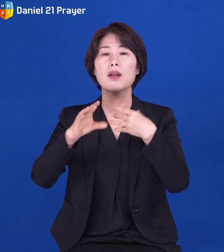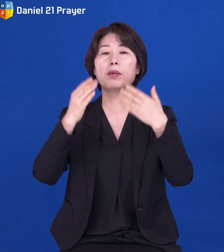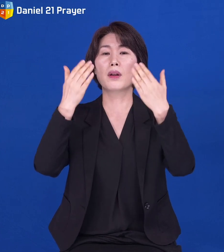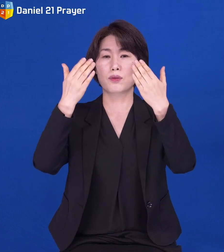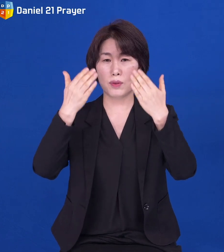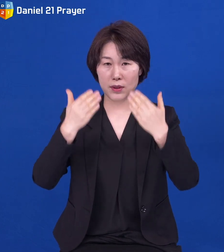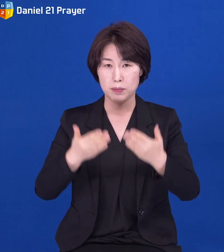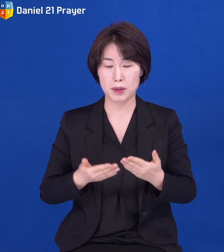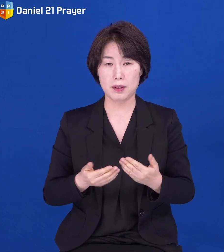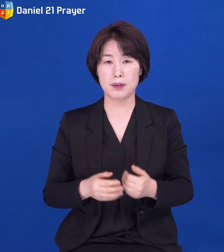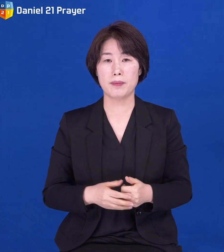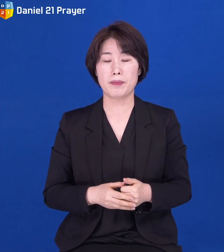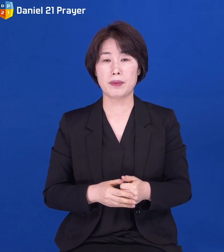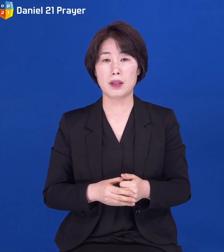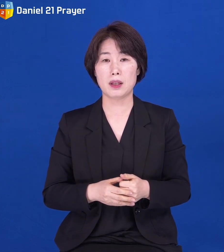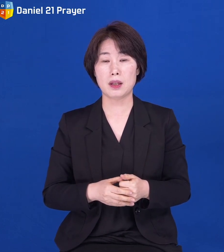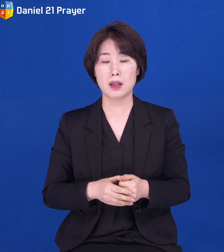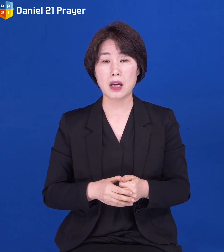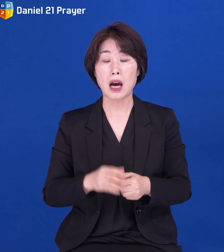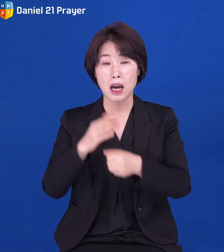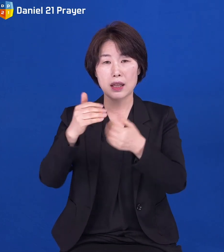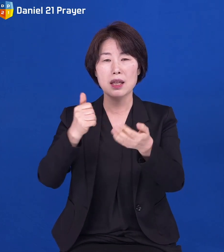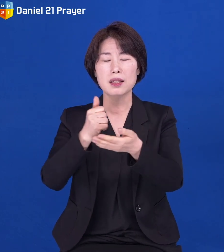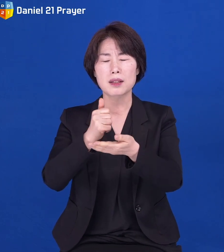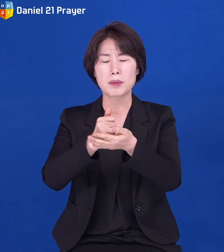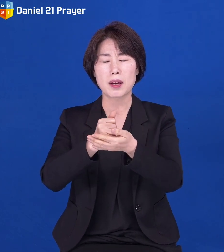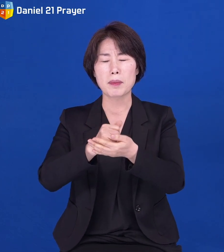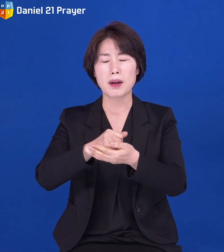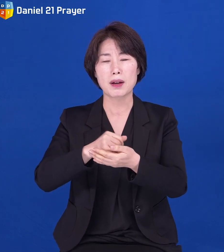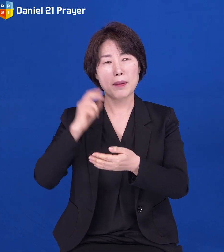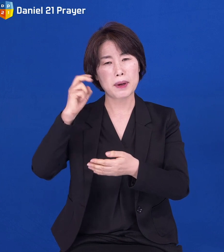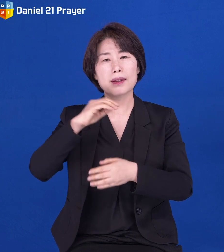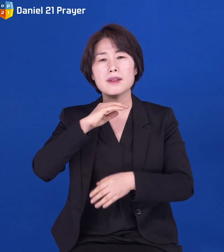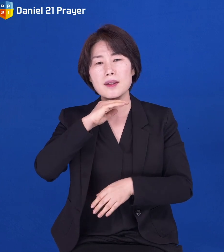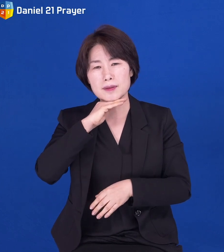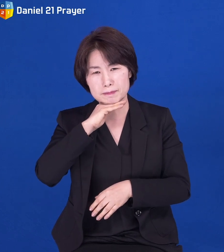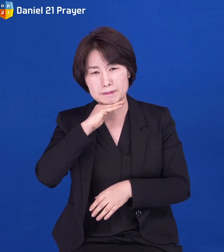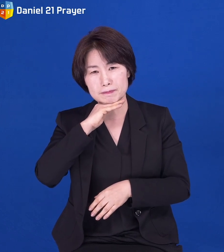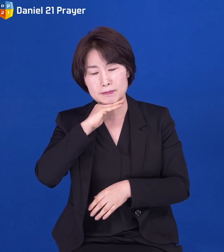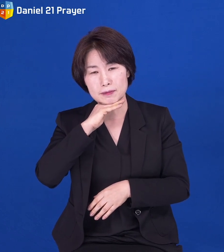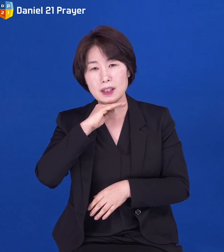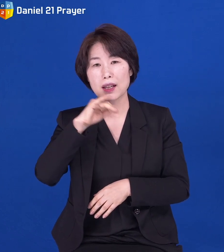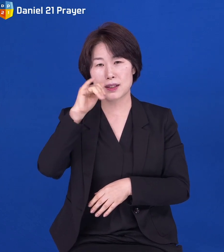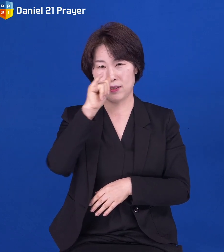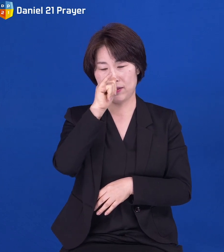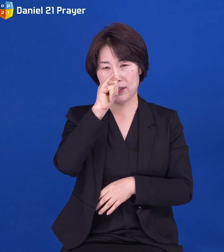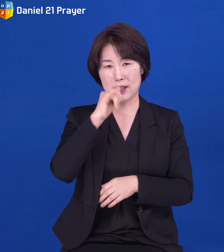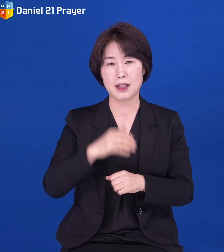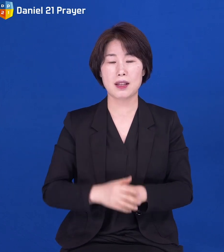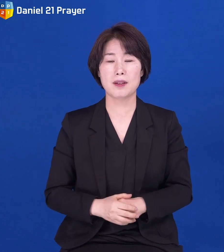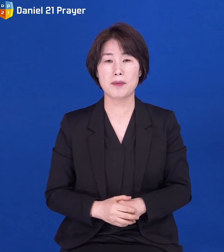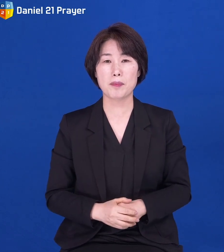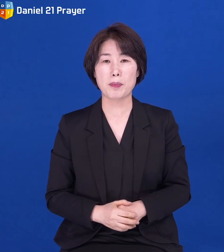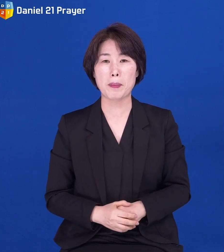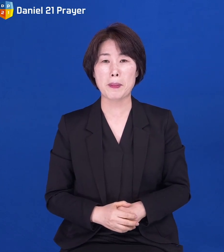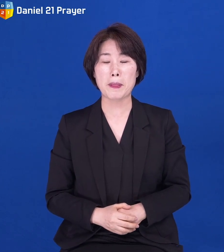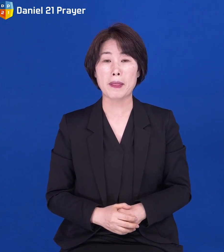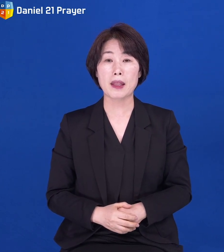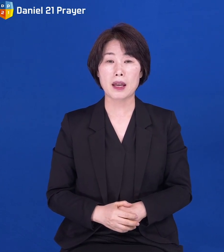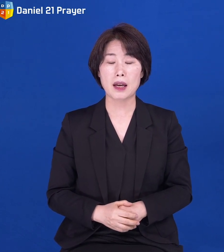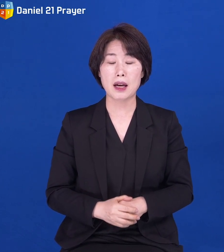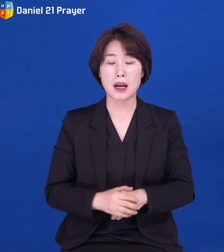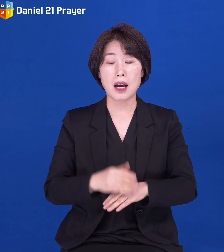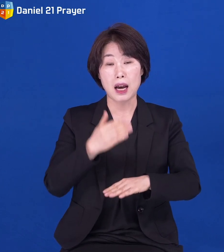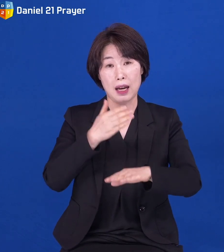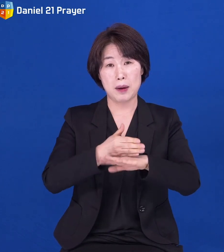거죠. 하나님이 그 순간을 딱 기다리셨던 것 같아요. 저는 그게 너무 감동적이에요, 제가. 그래서 너무 눈물이 나는데, 너무